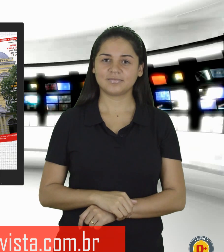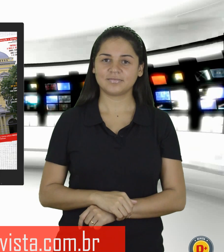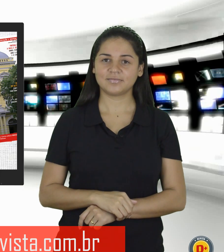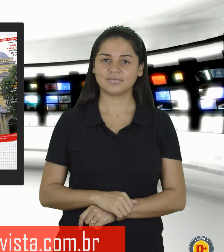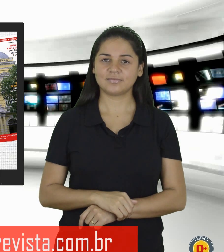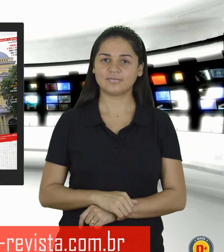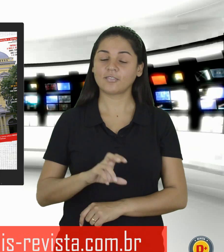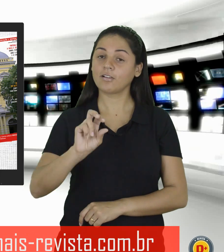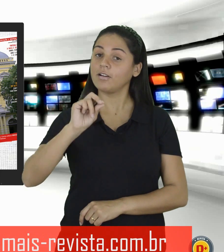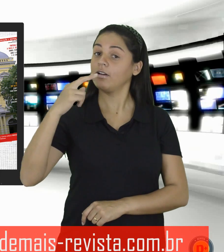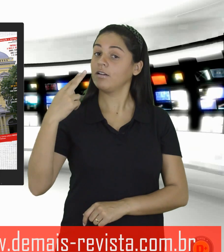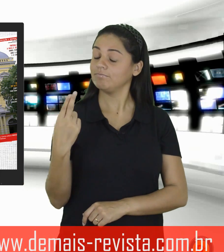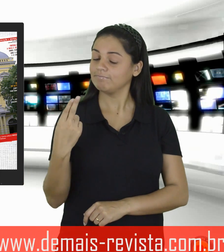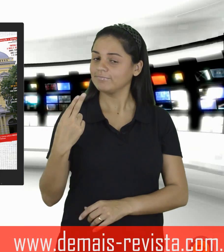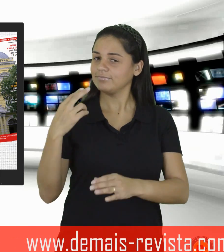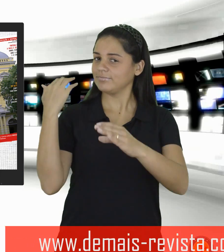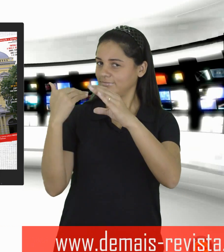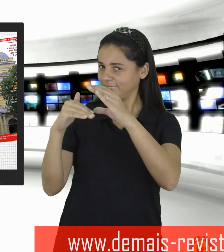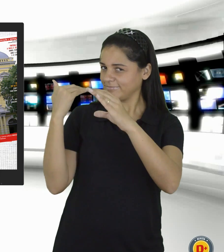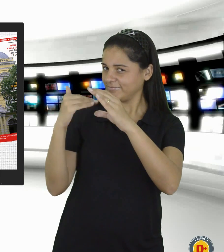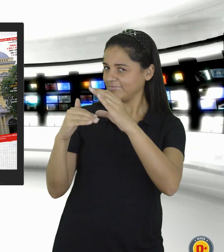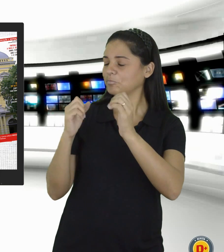www.demais-revista.com.br. Por e-mail